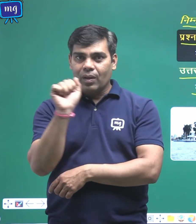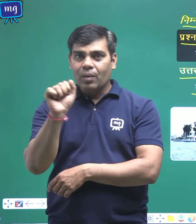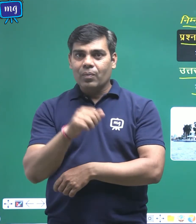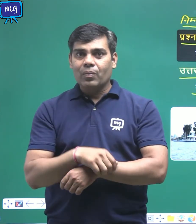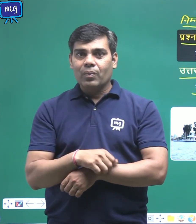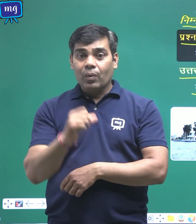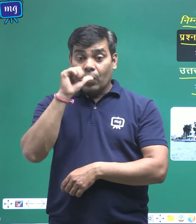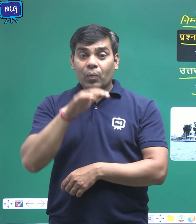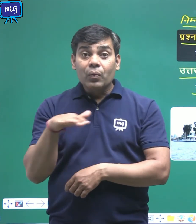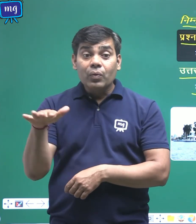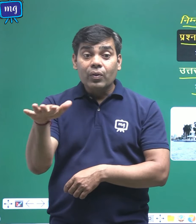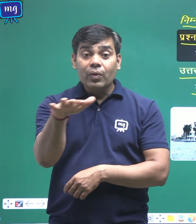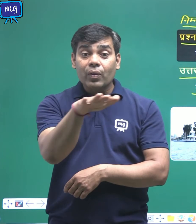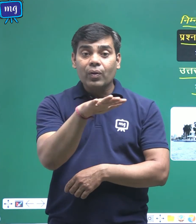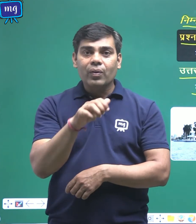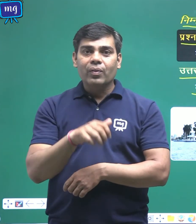झीलें